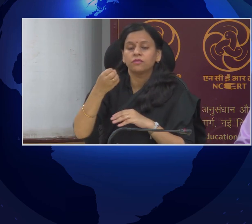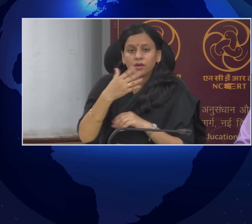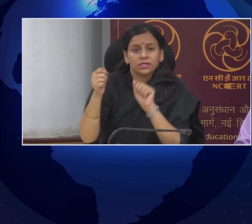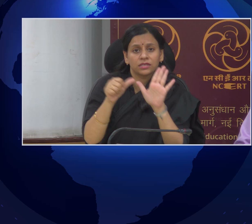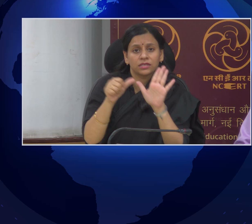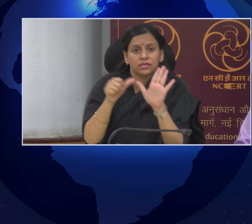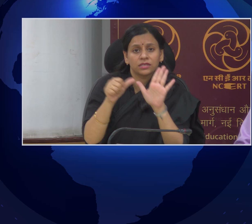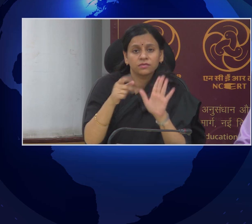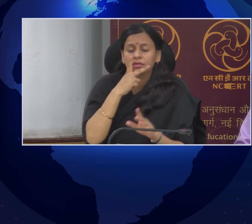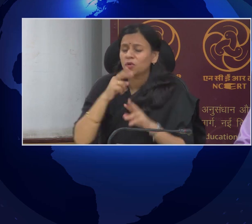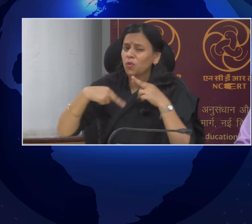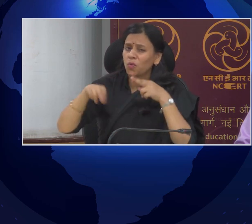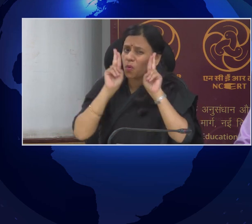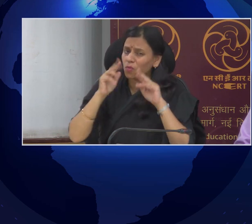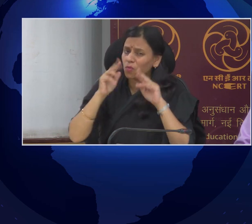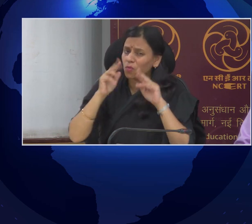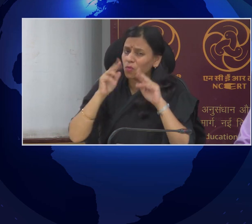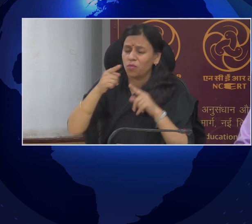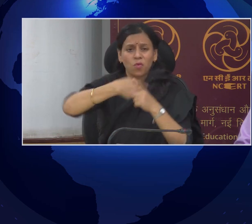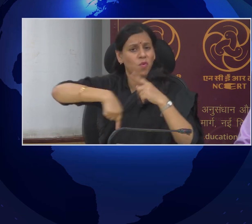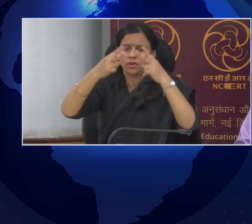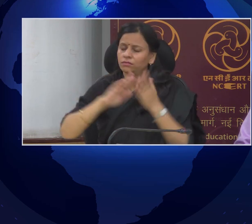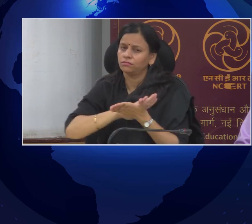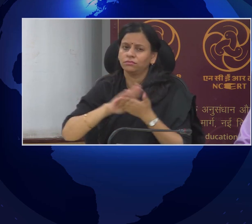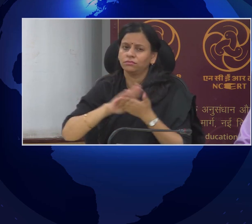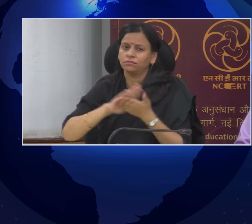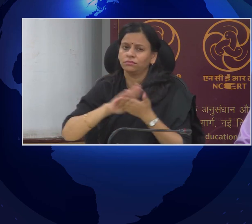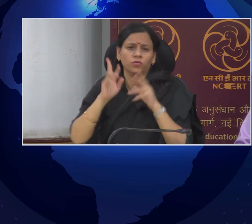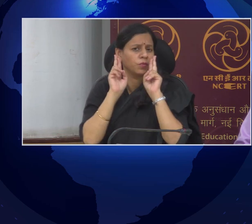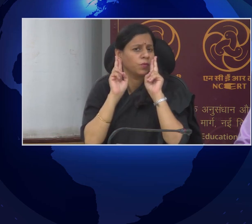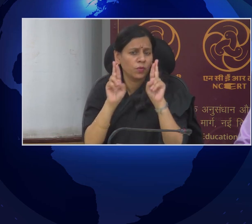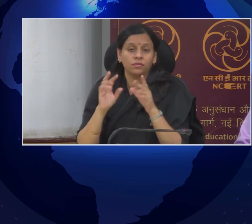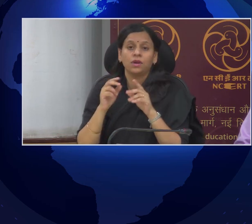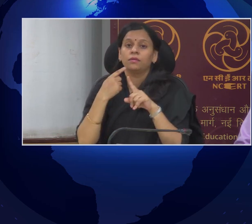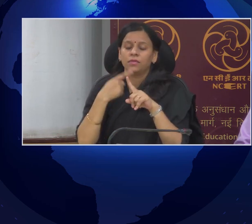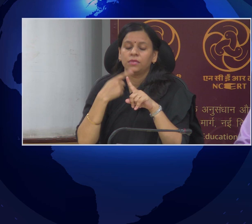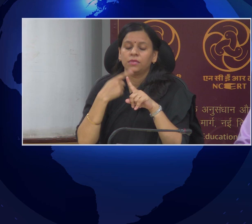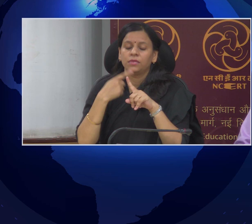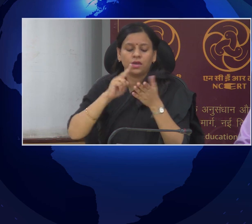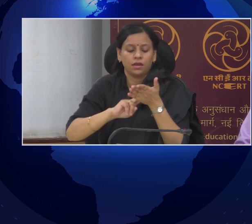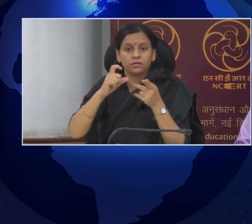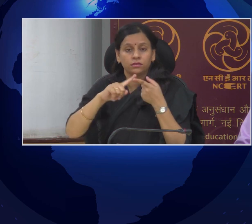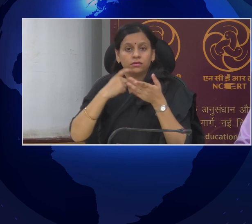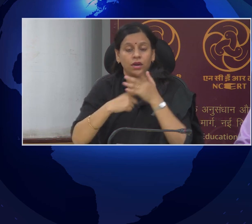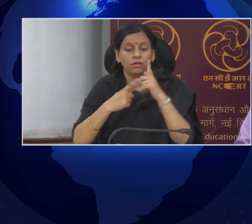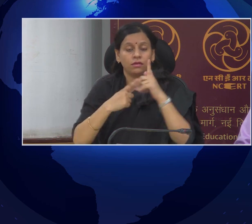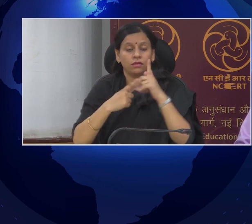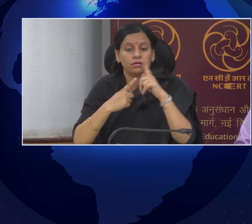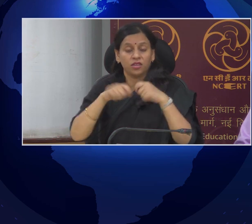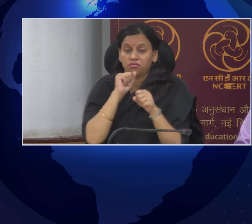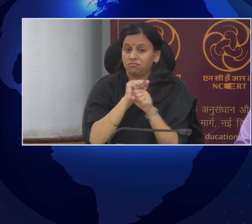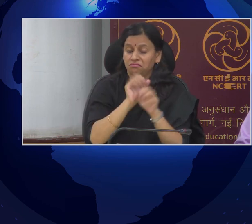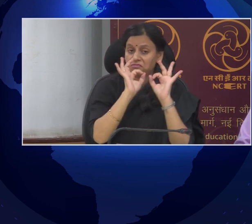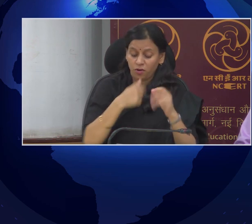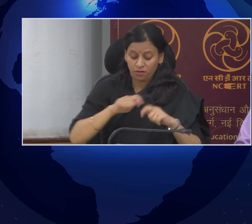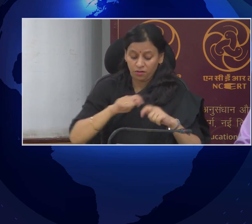ऐसा पूर्ण विश्वास है कि हम लोग उसको ट्रांसफॉर्म कर लेंगे। इसके साथ साथ ही एनसीईआरटी भी बहुत अच्छा काम कर रहा है और हम भी काम